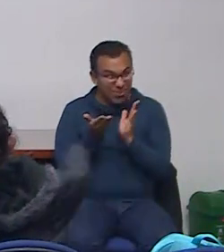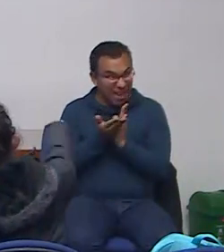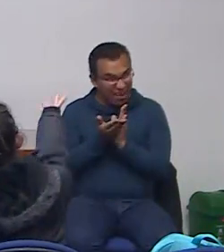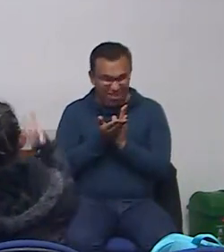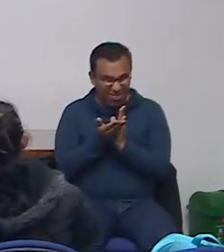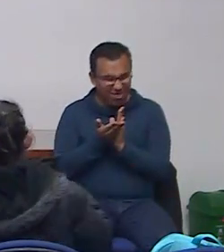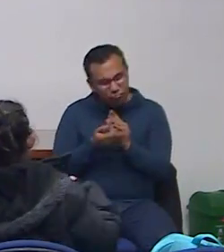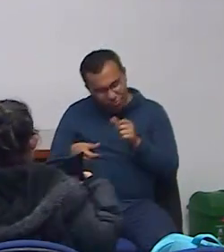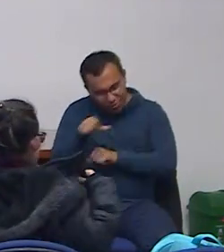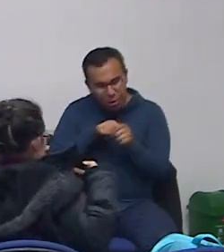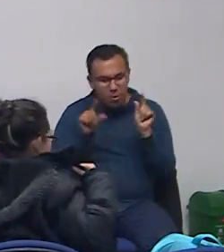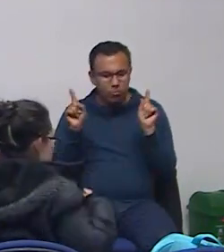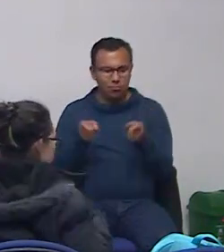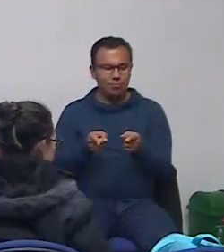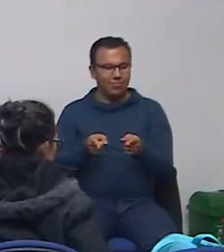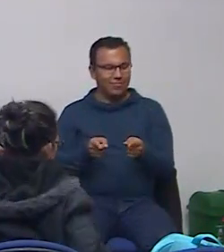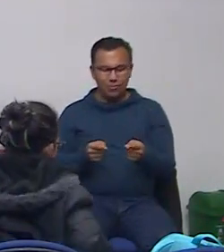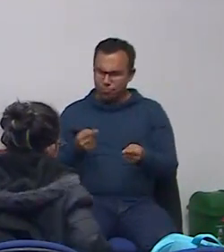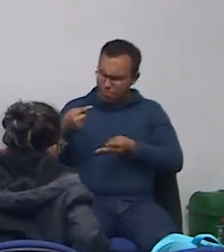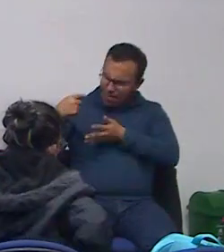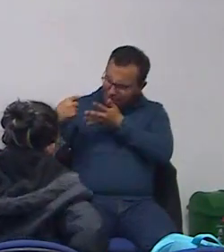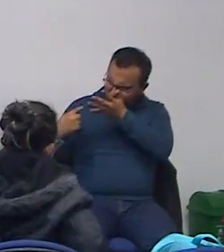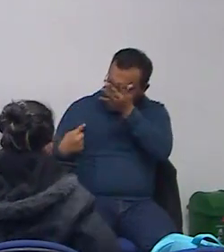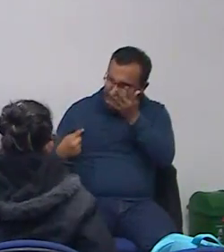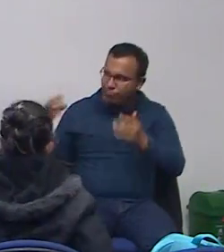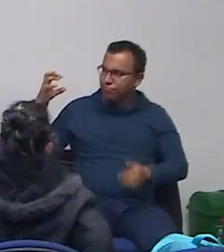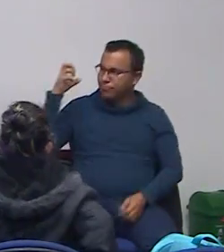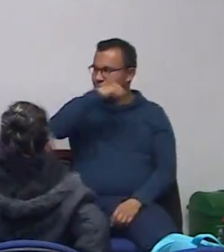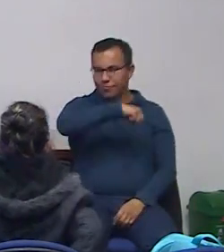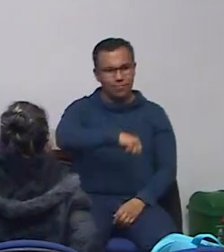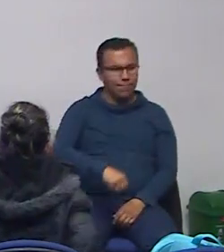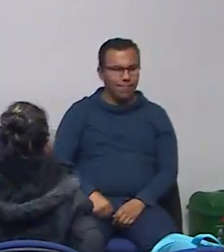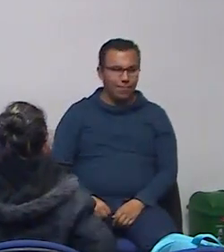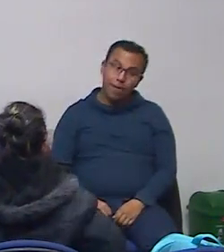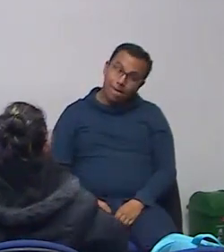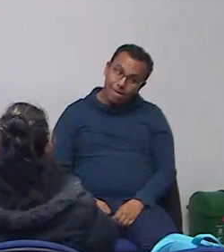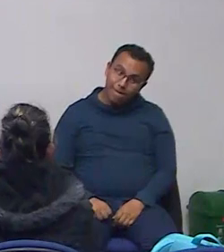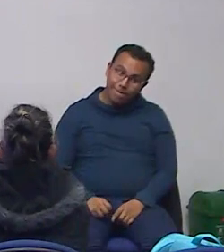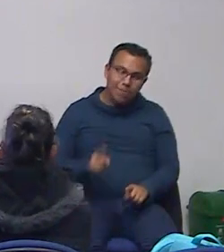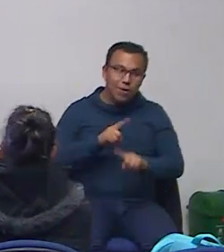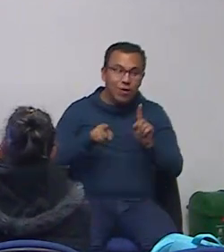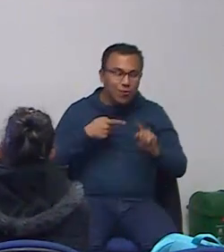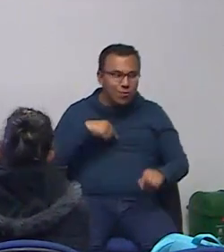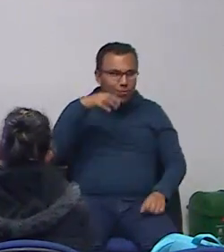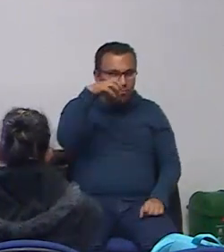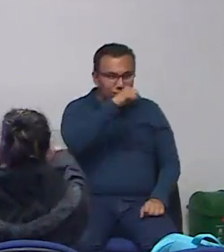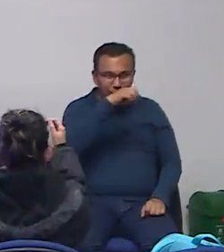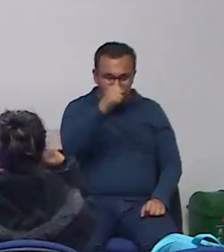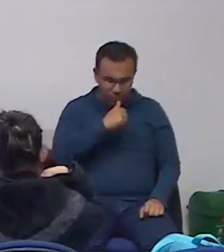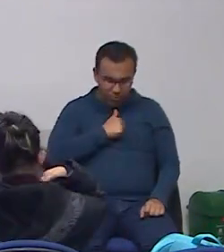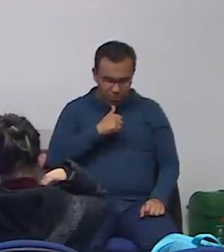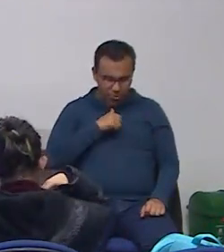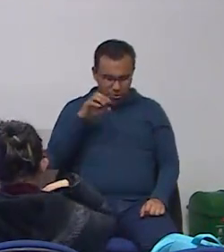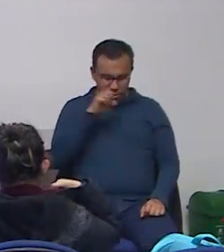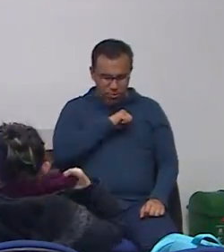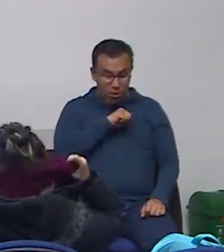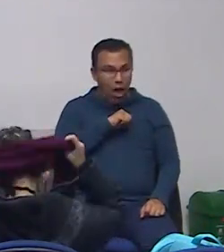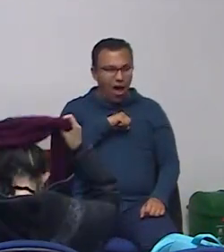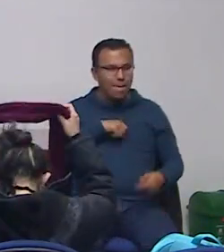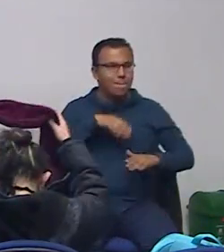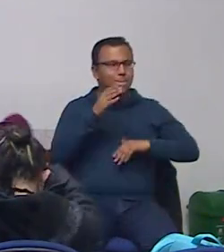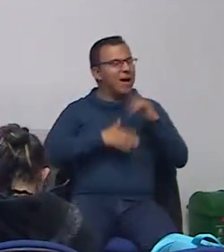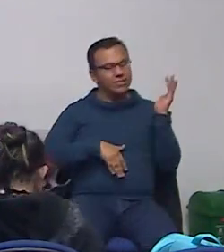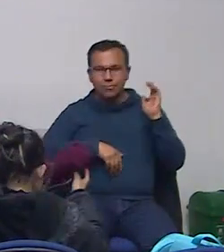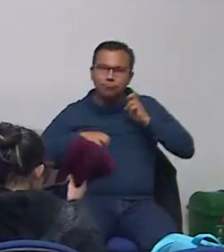carreta y sí todo todo eso es muy importante no lo que pasa es que cuando uno logra identificar eso dentro de uno mismo se vuelve más